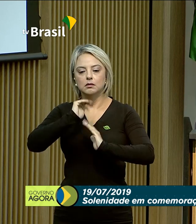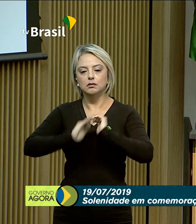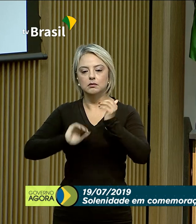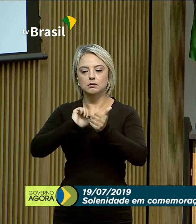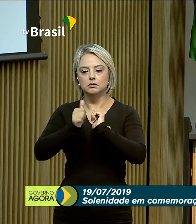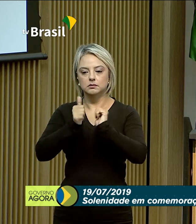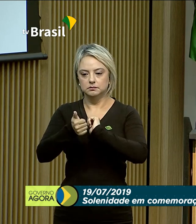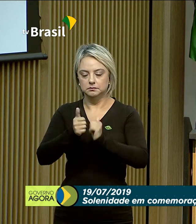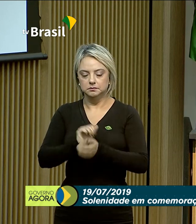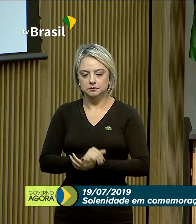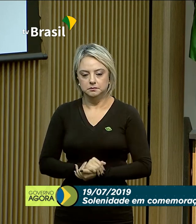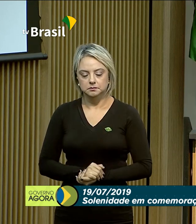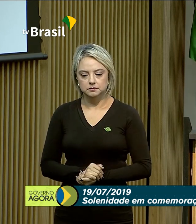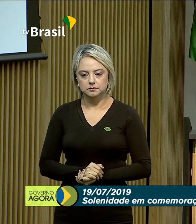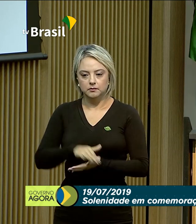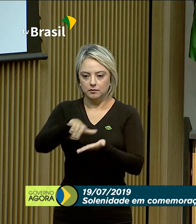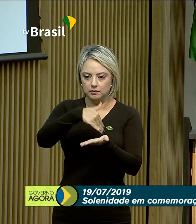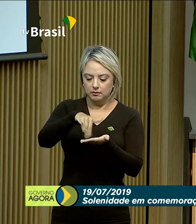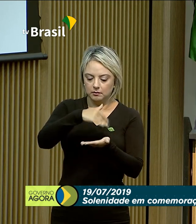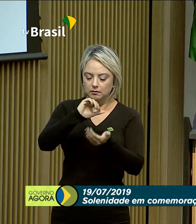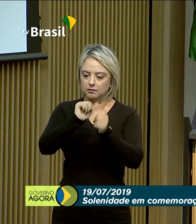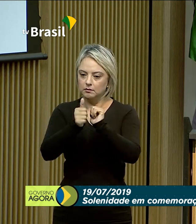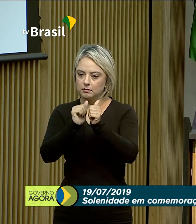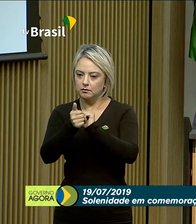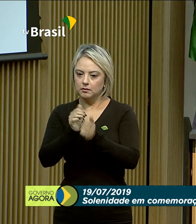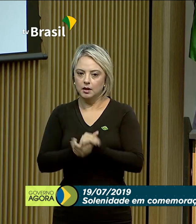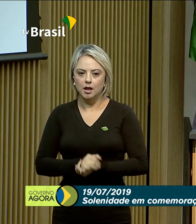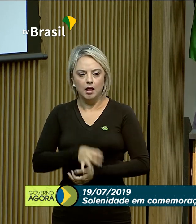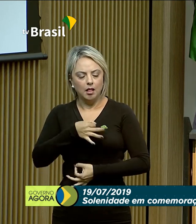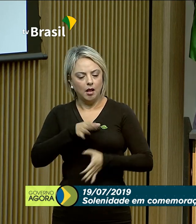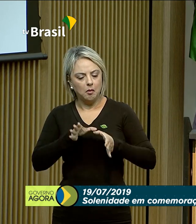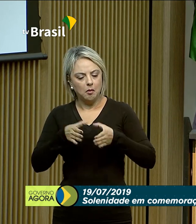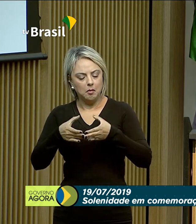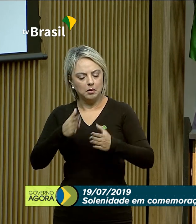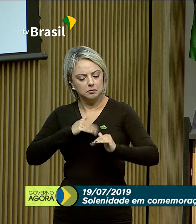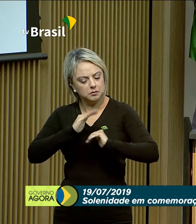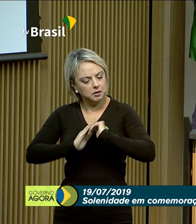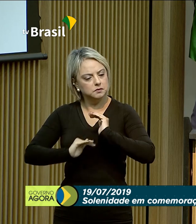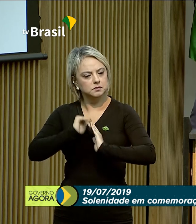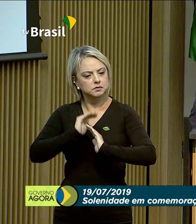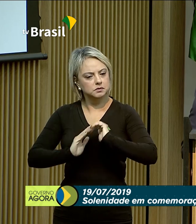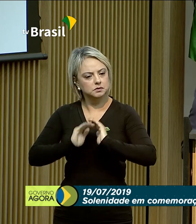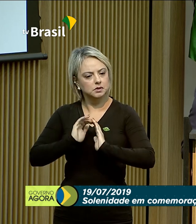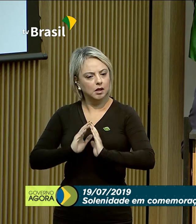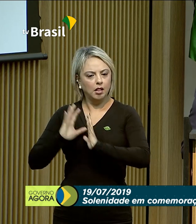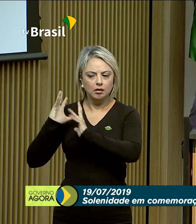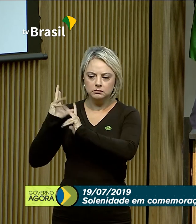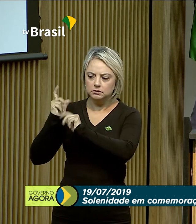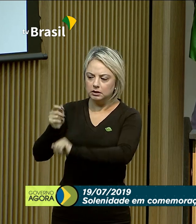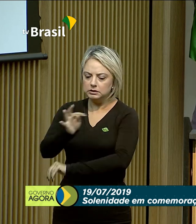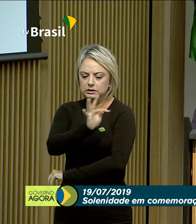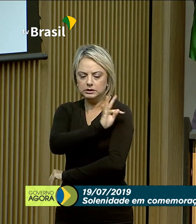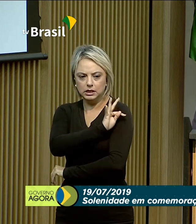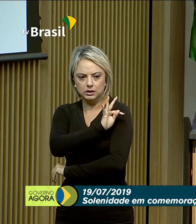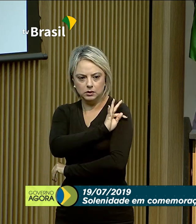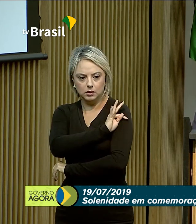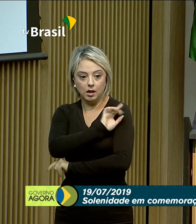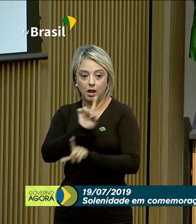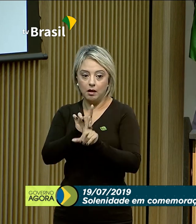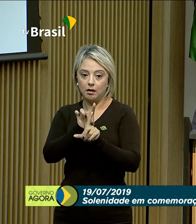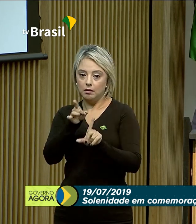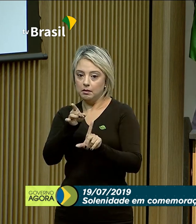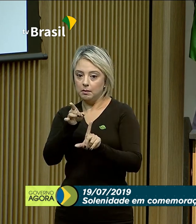amador. A Secretaria de Futebol está composta por profissionais oriundos da área técnica,